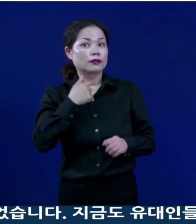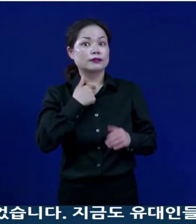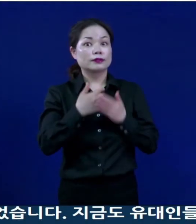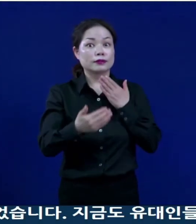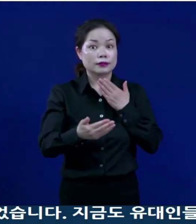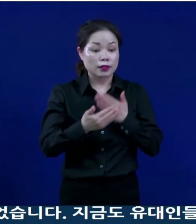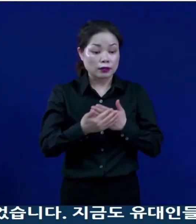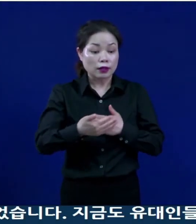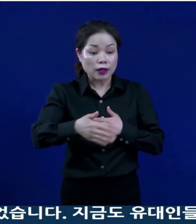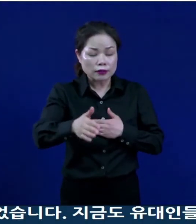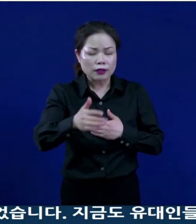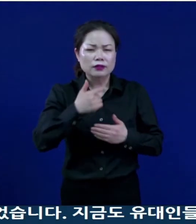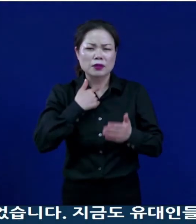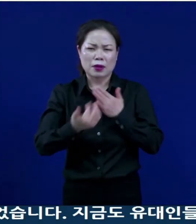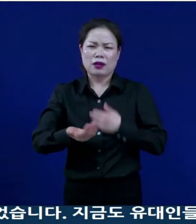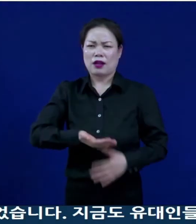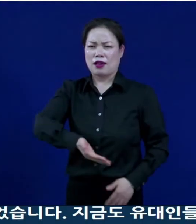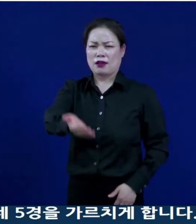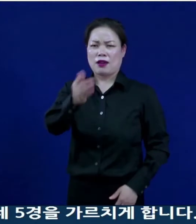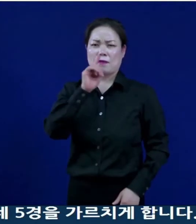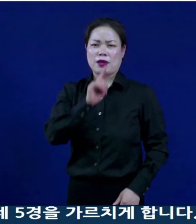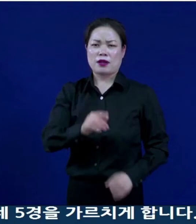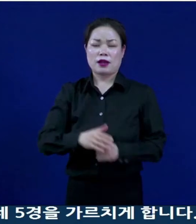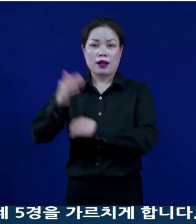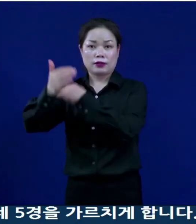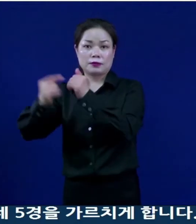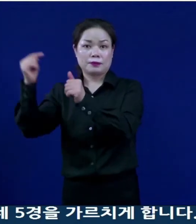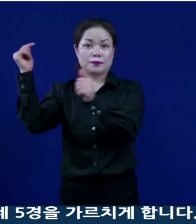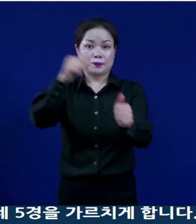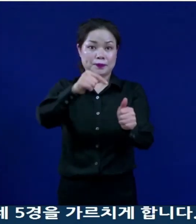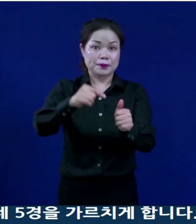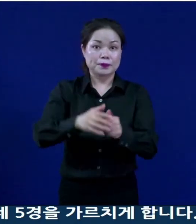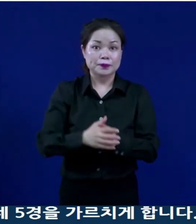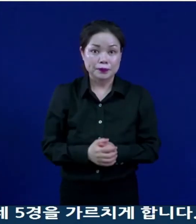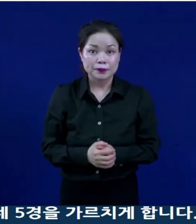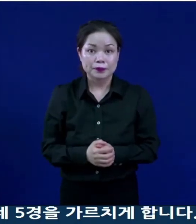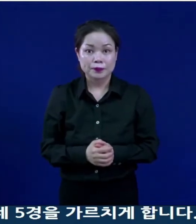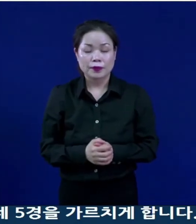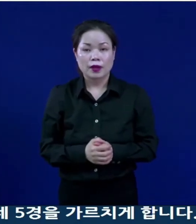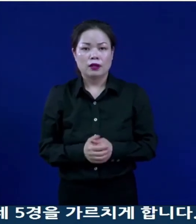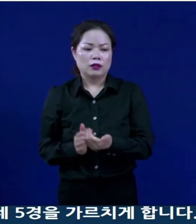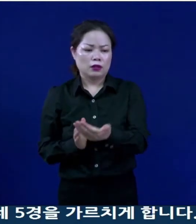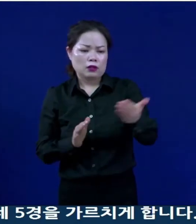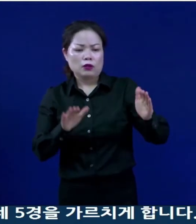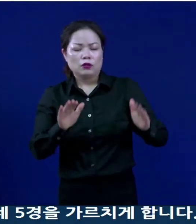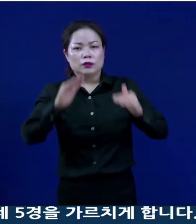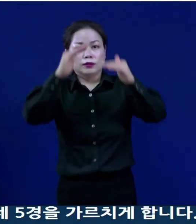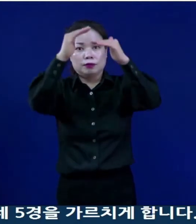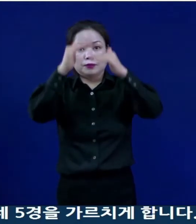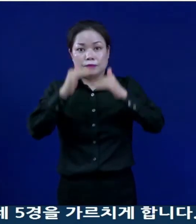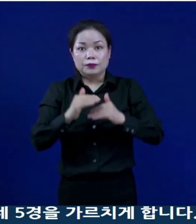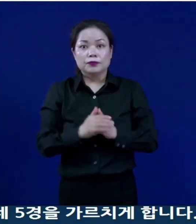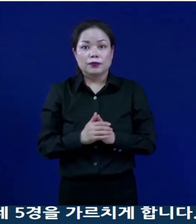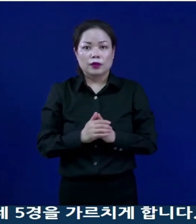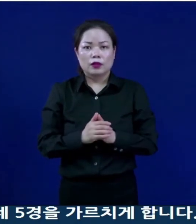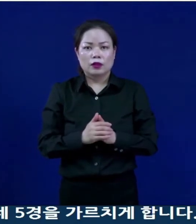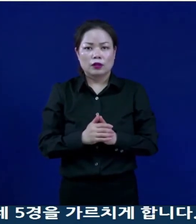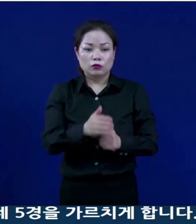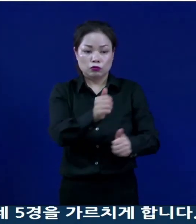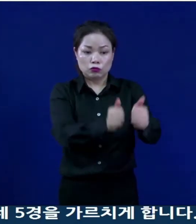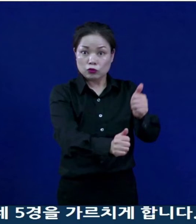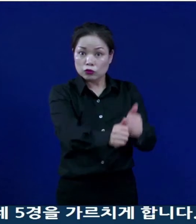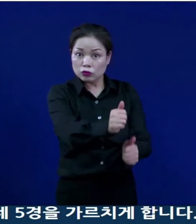너희가 가서 말해 주어라고 하나님께서 말씀하시는 것입니다. 여러분, 오늘 본문 말씀에서